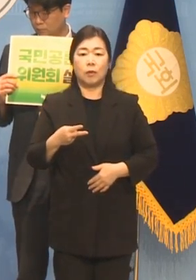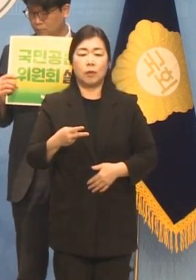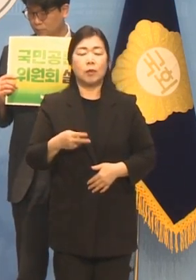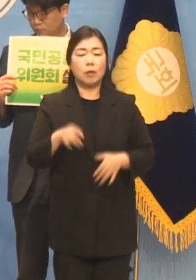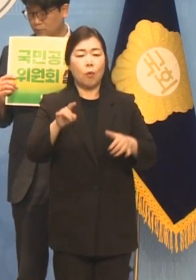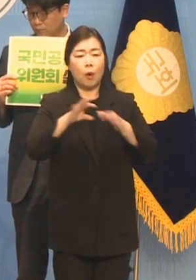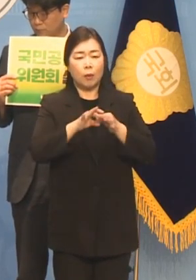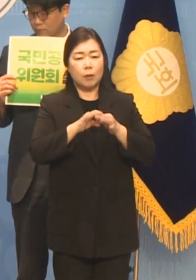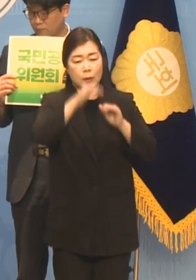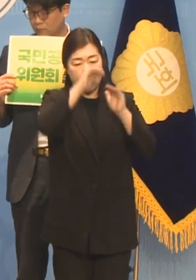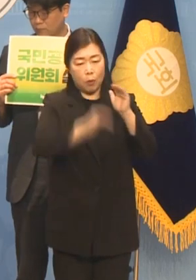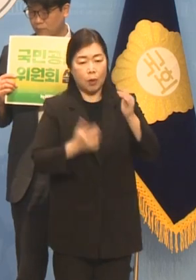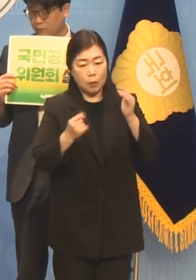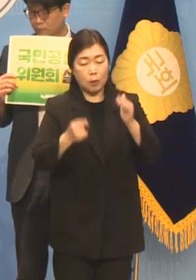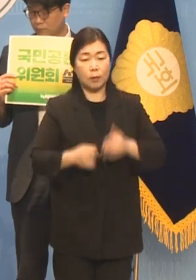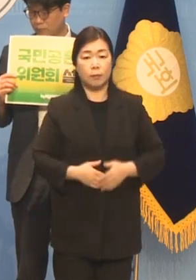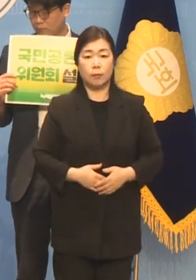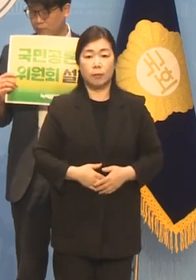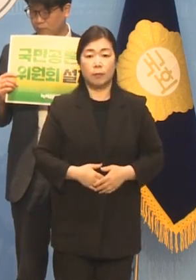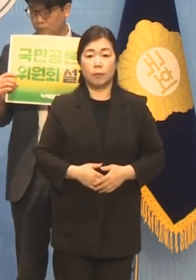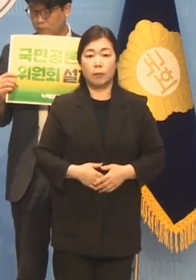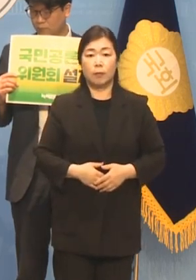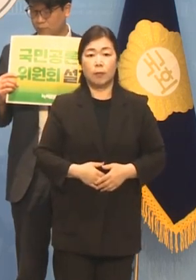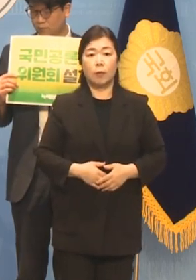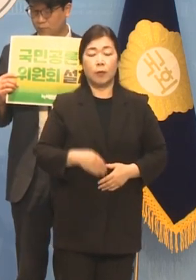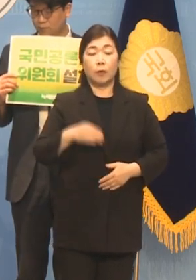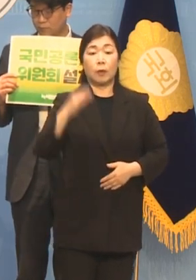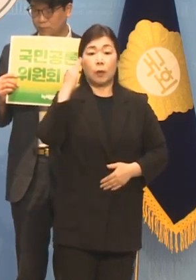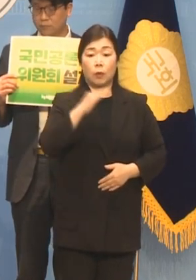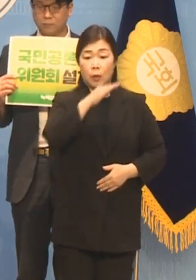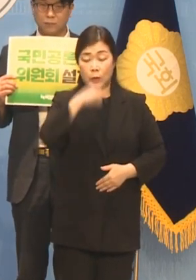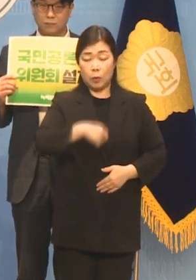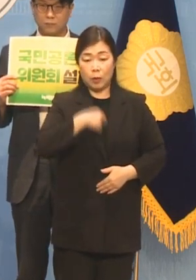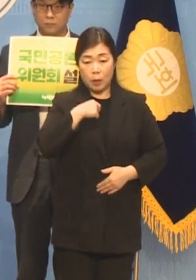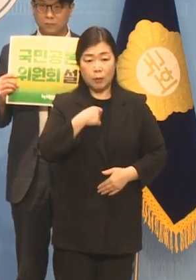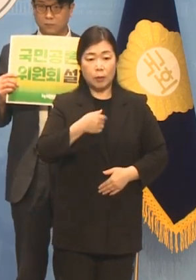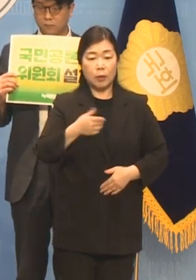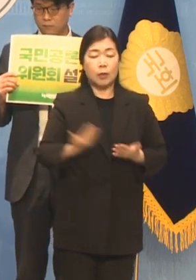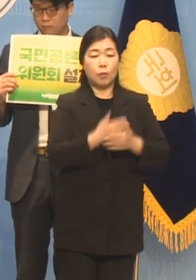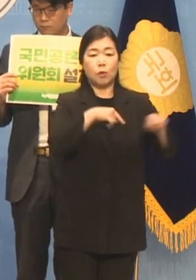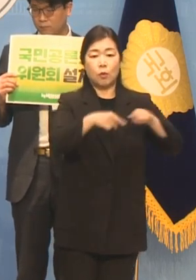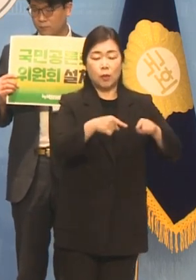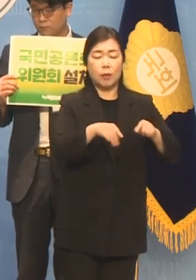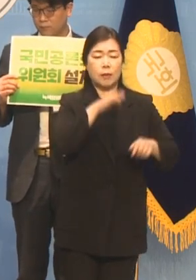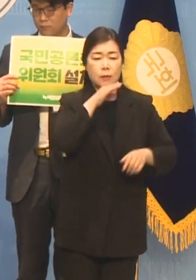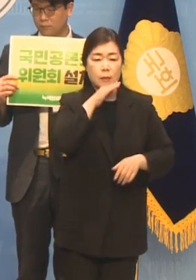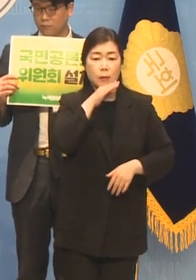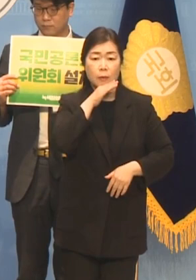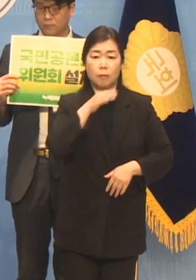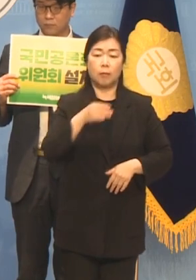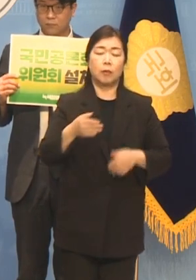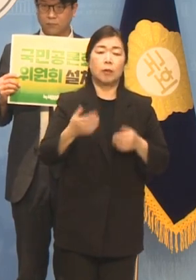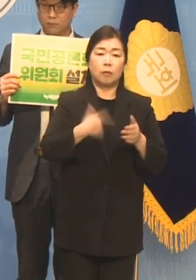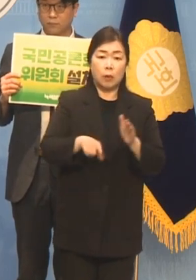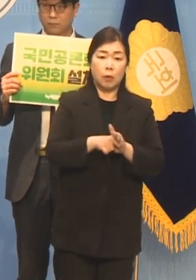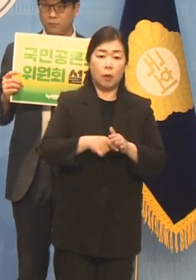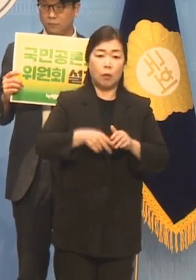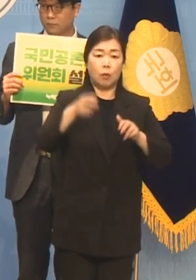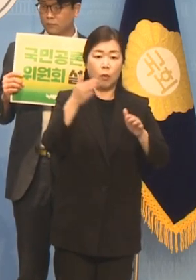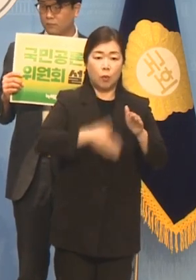것입니다. 녹색정의당은 진보정치의 진정한 계승자로서 의료 공공성을 위해서 끝까지